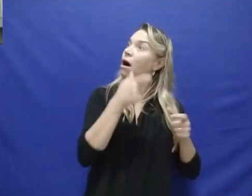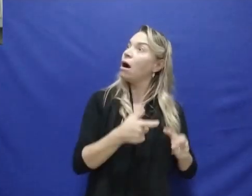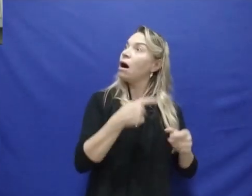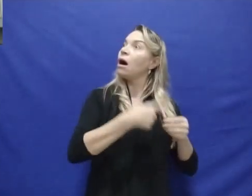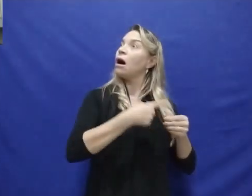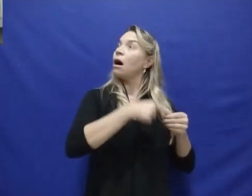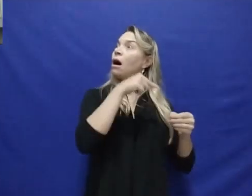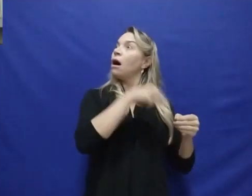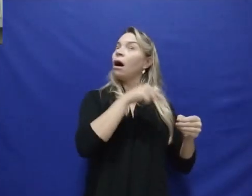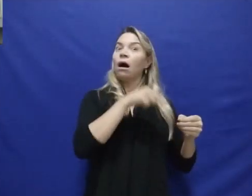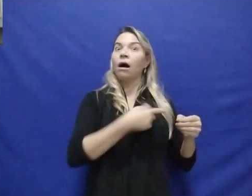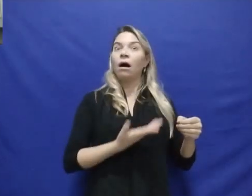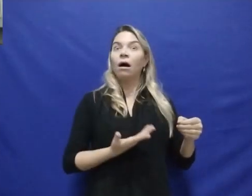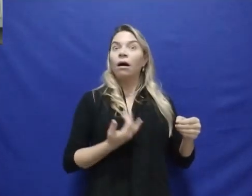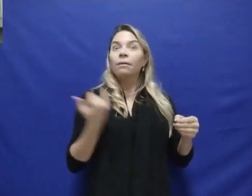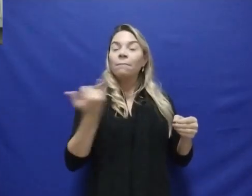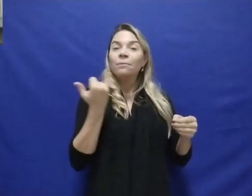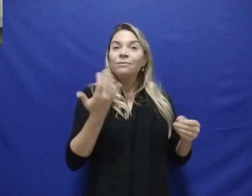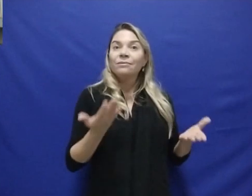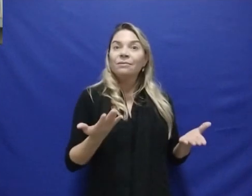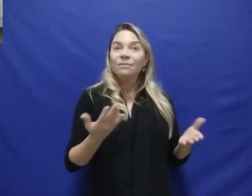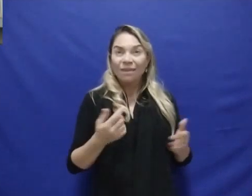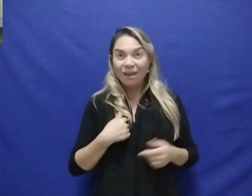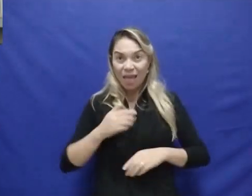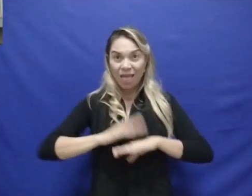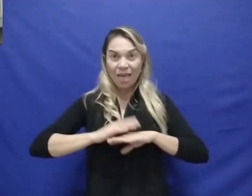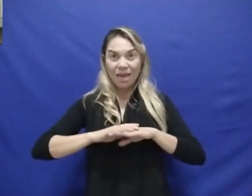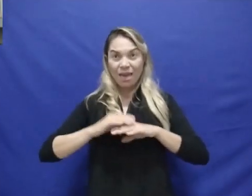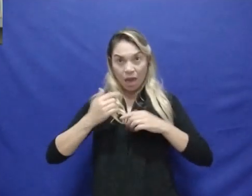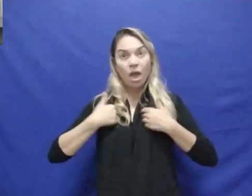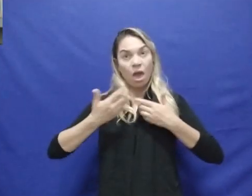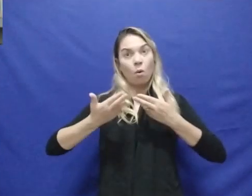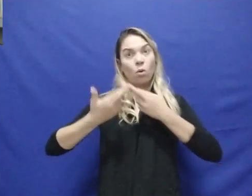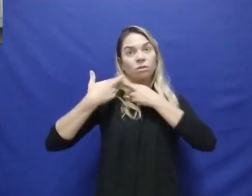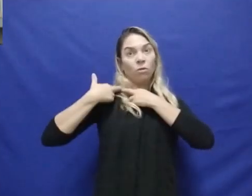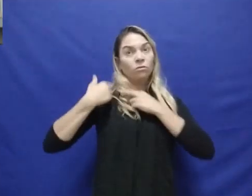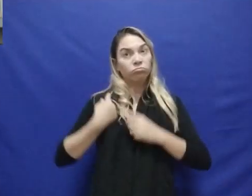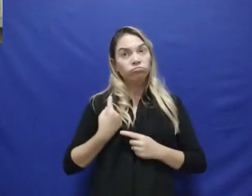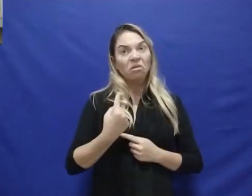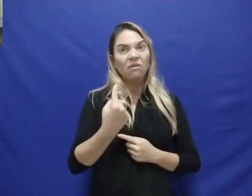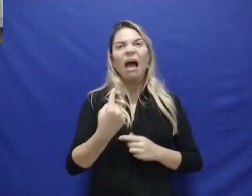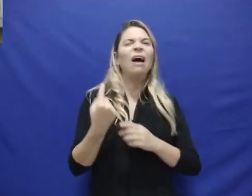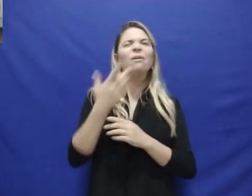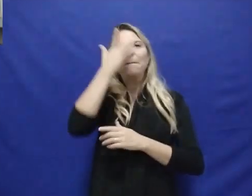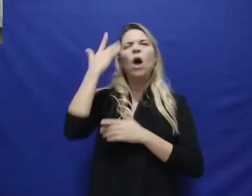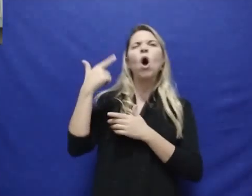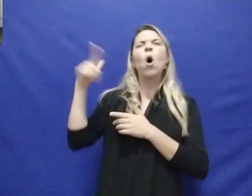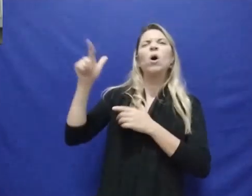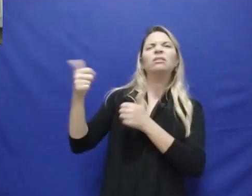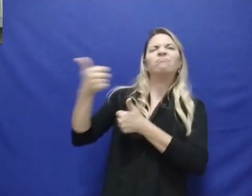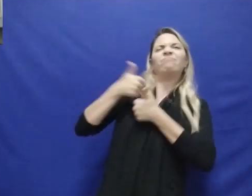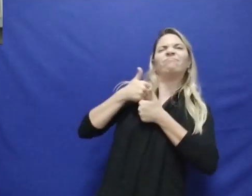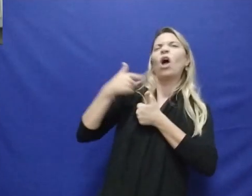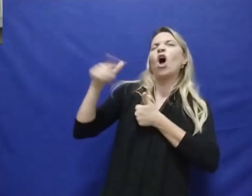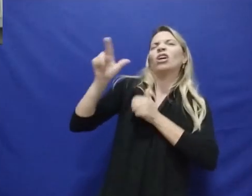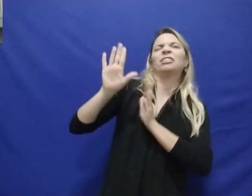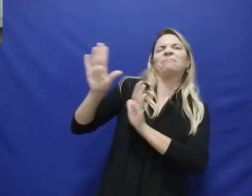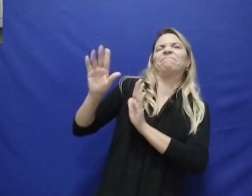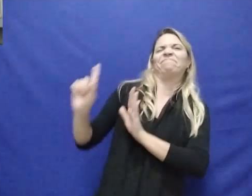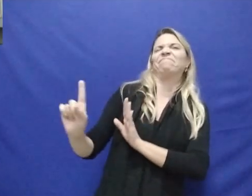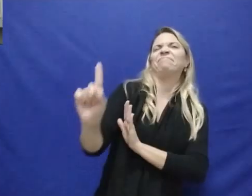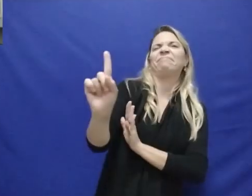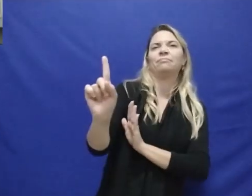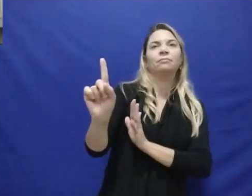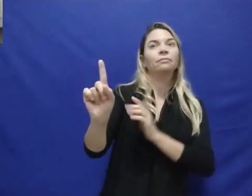irmão, que outra pessoa vá em busca das vidas que o Senhor tem apresentado a você nesses dias. Não espere